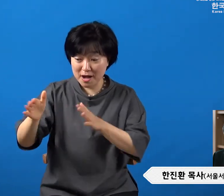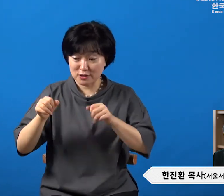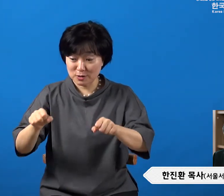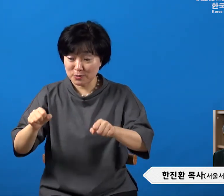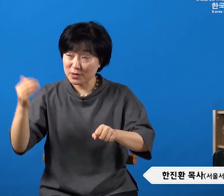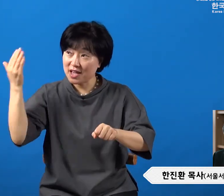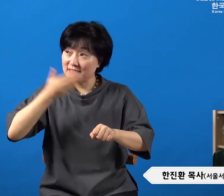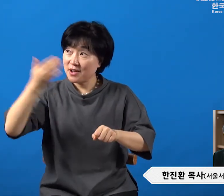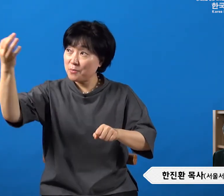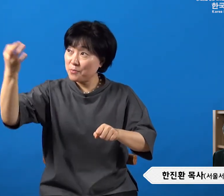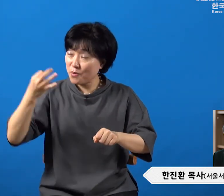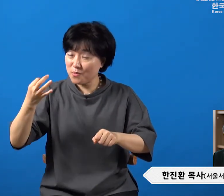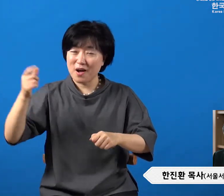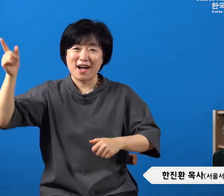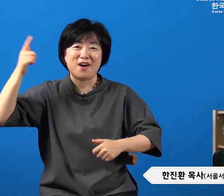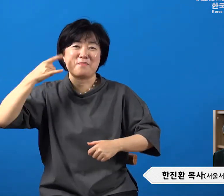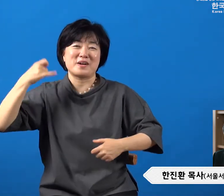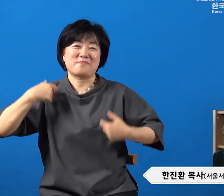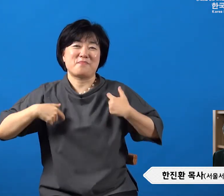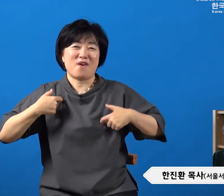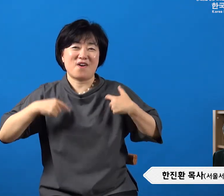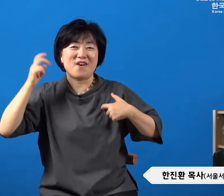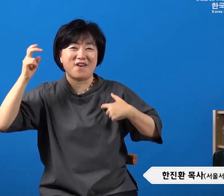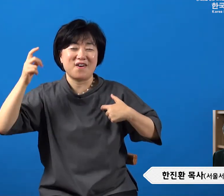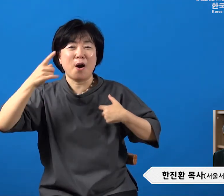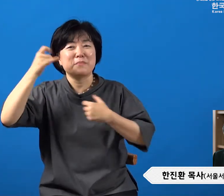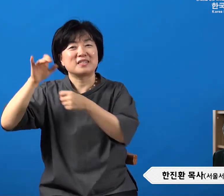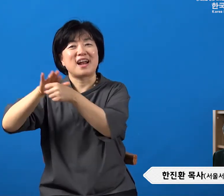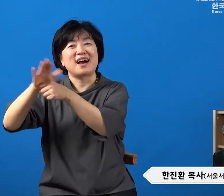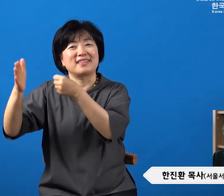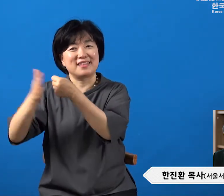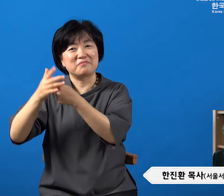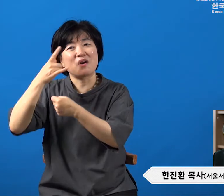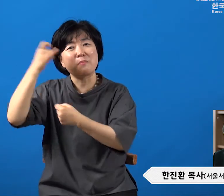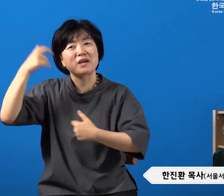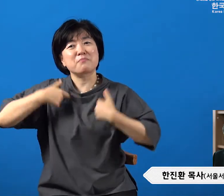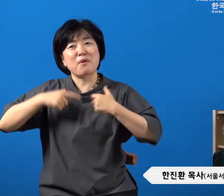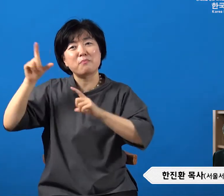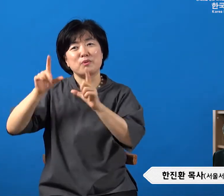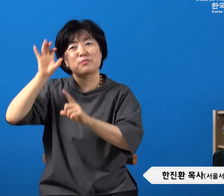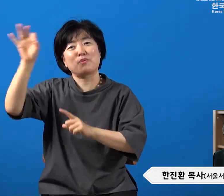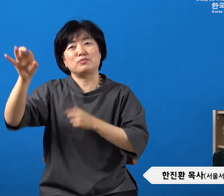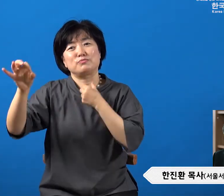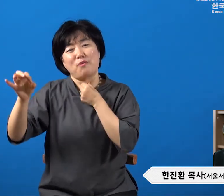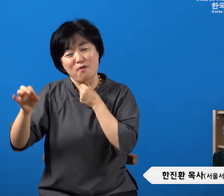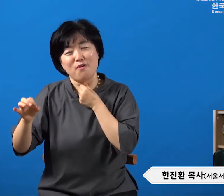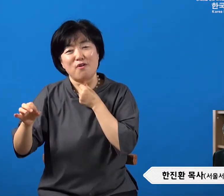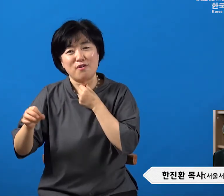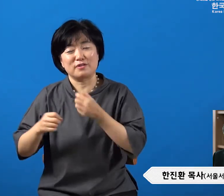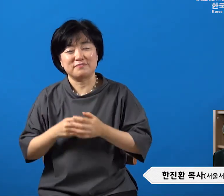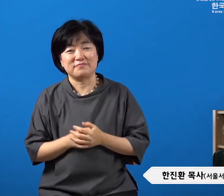기뻐하실까, 그걸 생각하면서 엄마를 사랑하니까 최선을 다해서 청소를 할 것입니다.